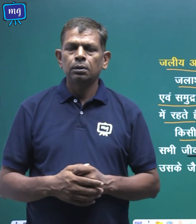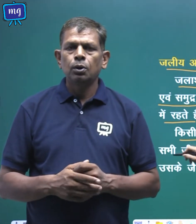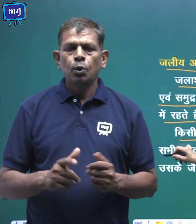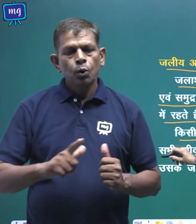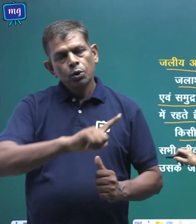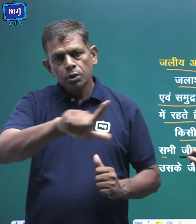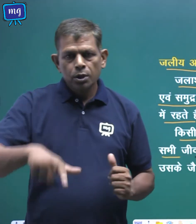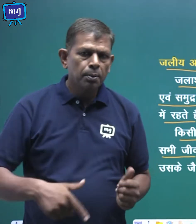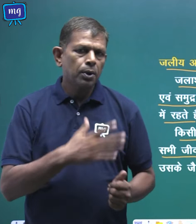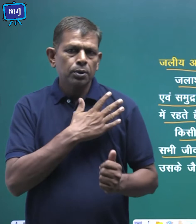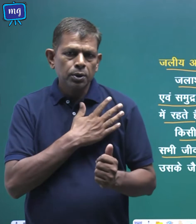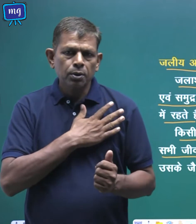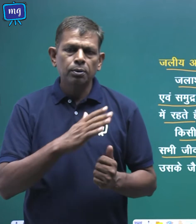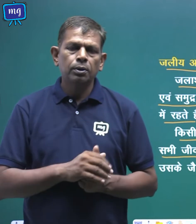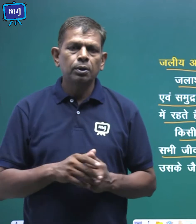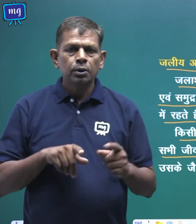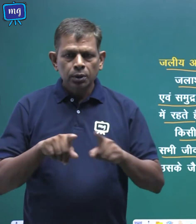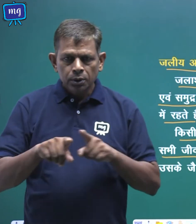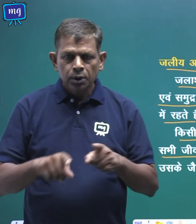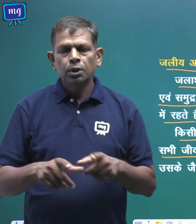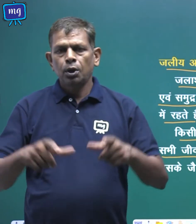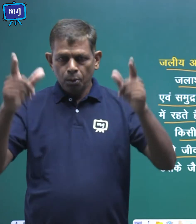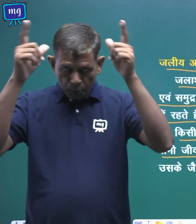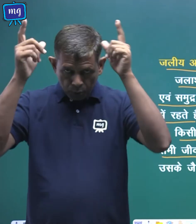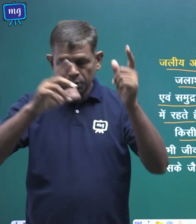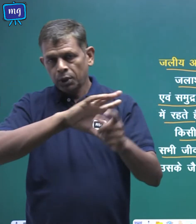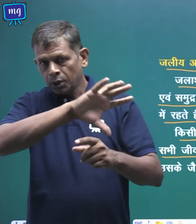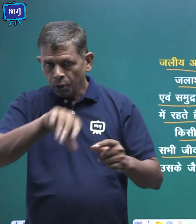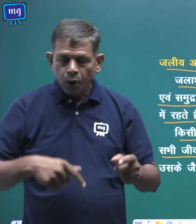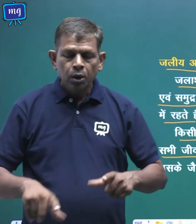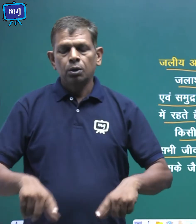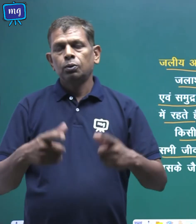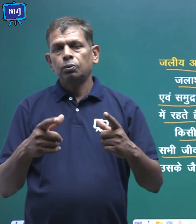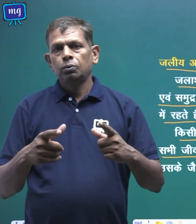सभी जीव जैसे कि पौधे एवं जंतु